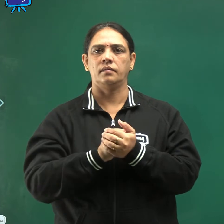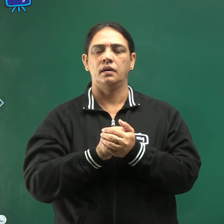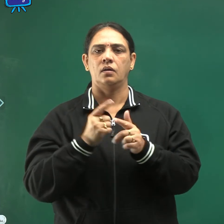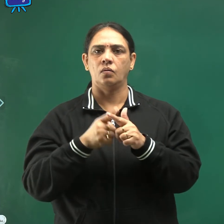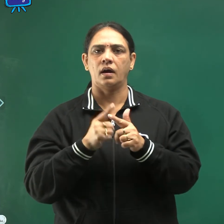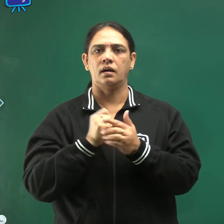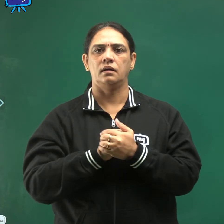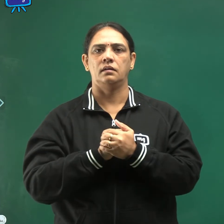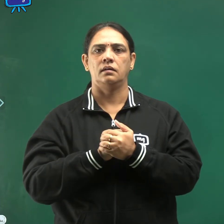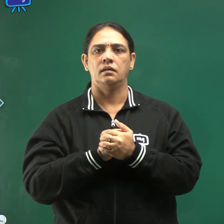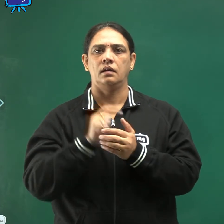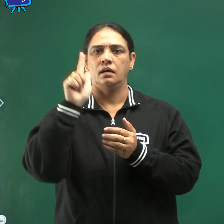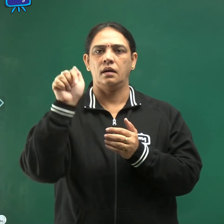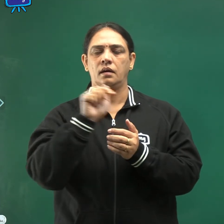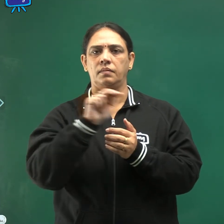गुणा